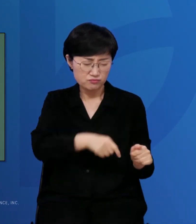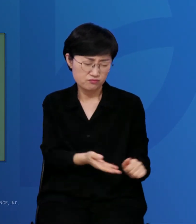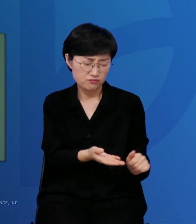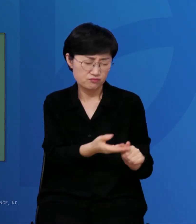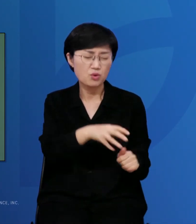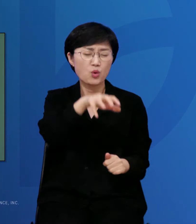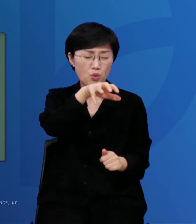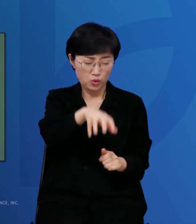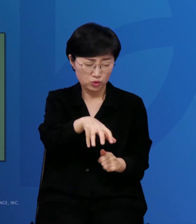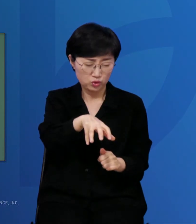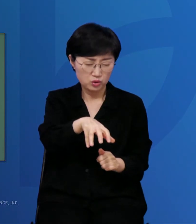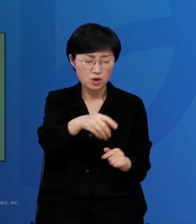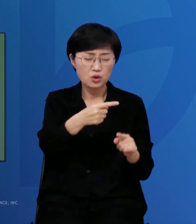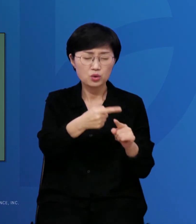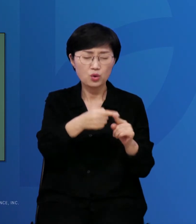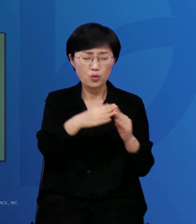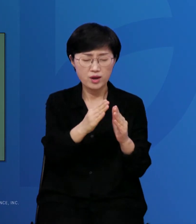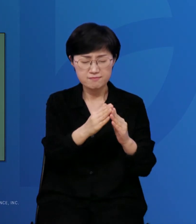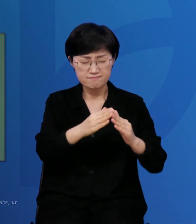감사를 드립니다.